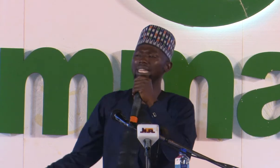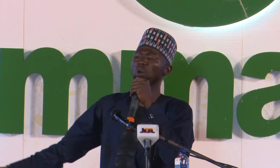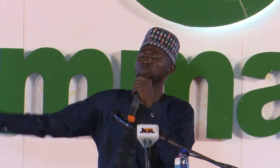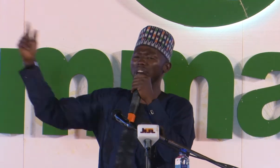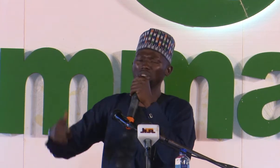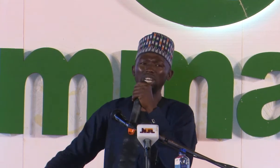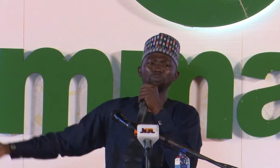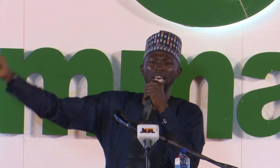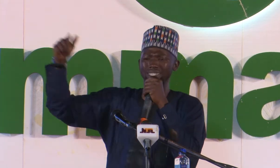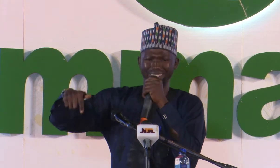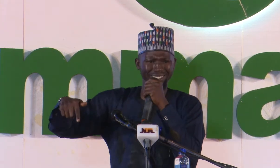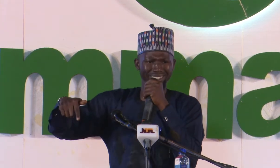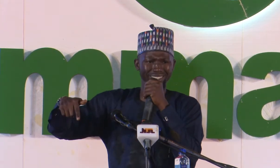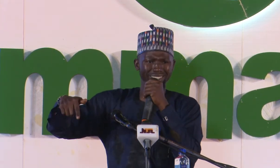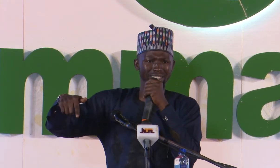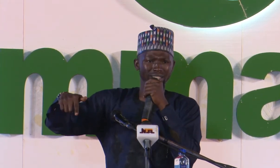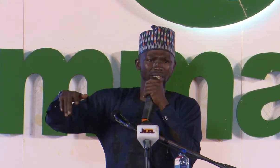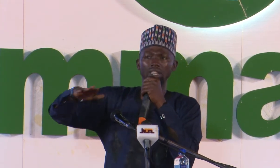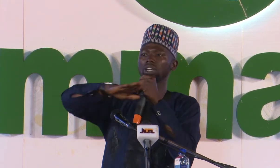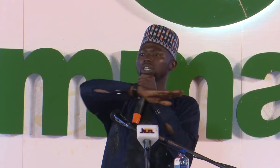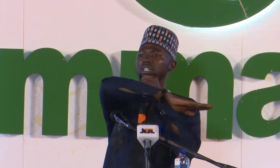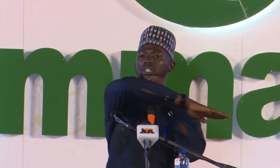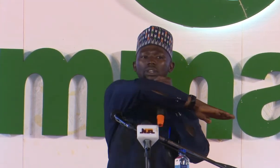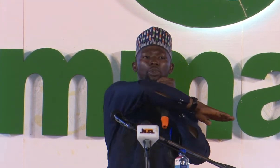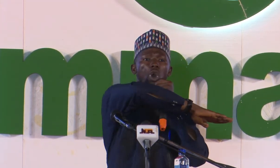يَنْظُرُونَ. Then there will be another blast.